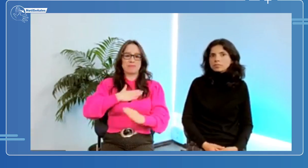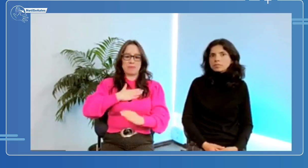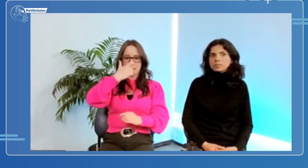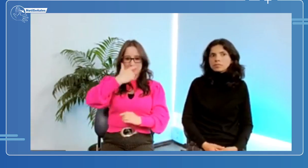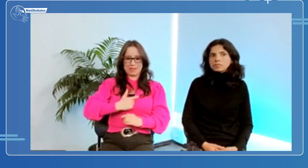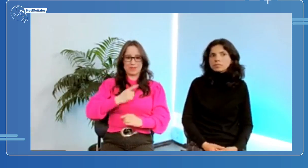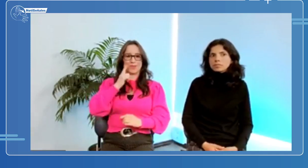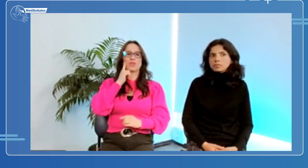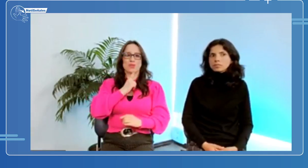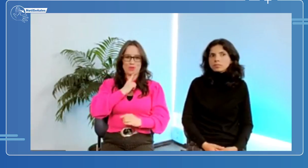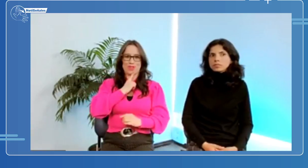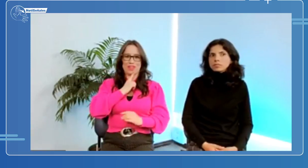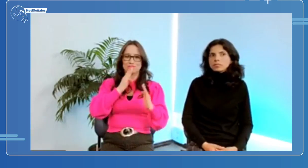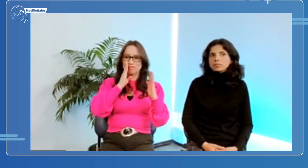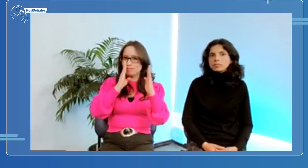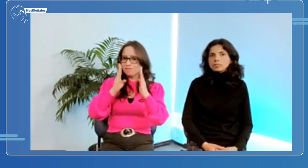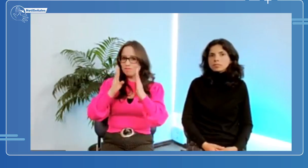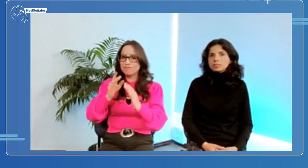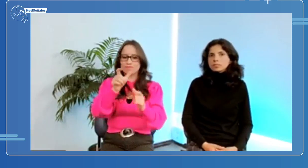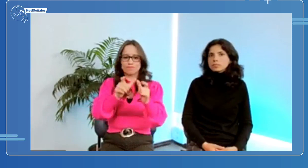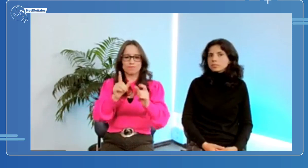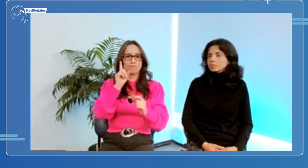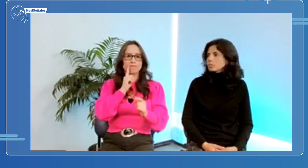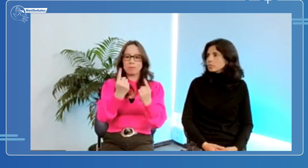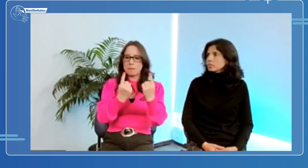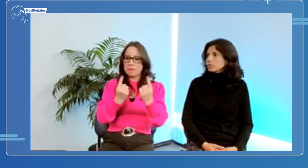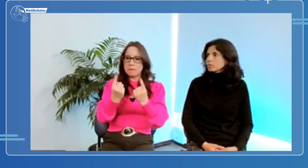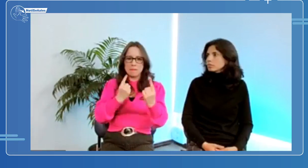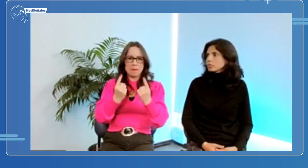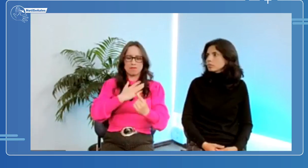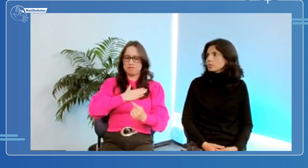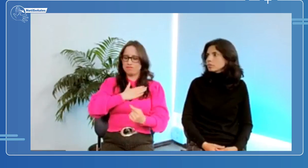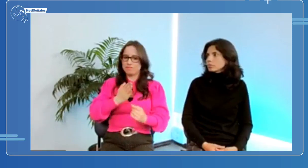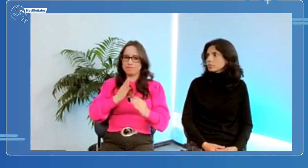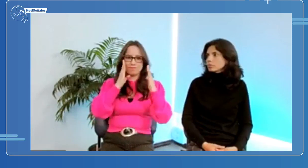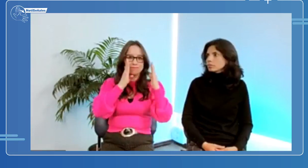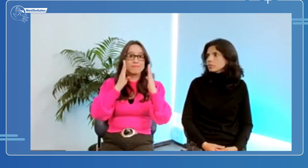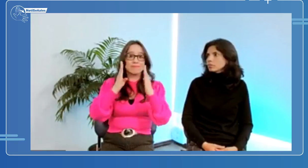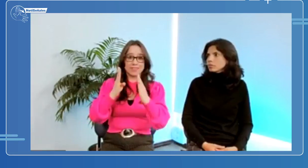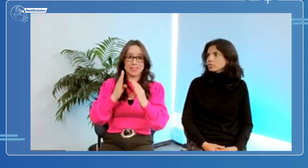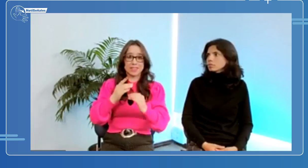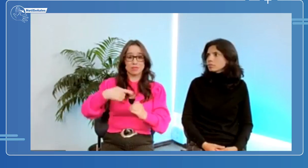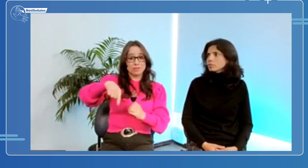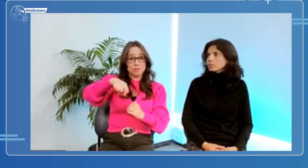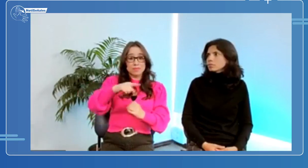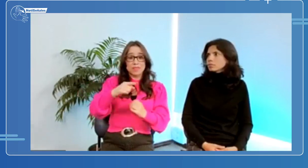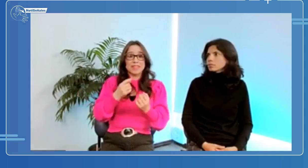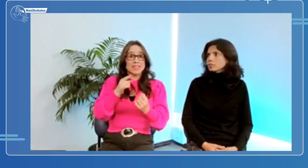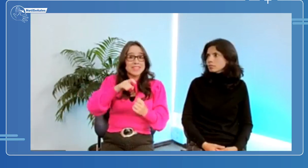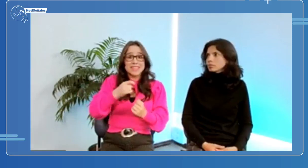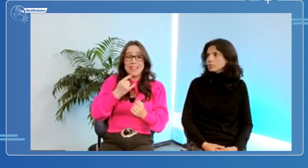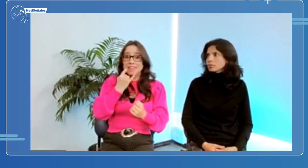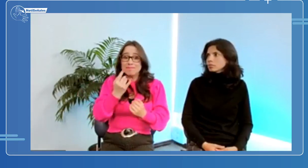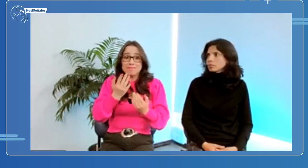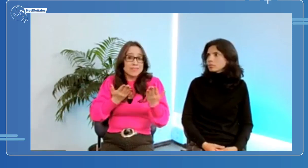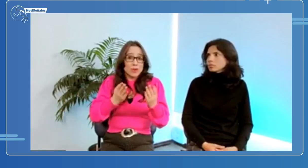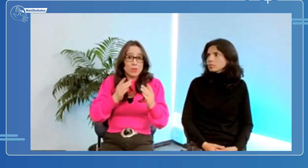Perdón. Recuerden que aquí podemos atenderlo, somos personas sordas quienes están en esta